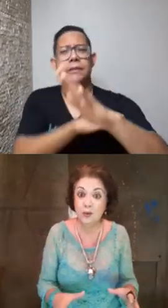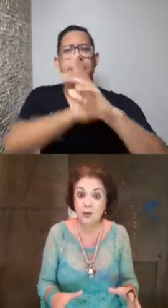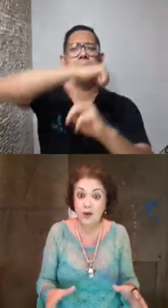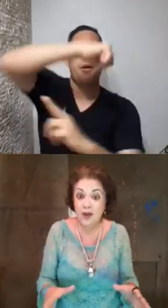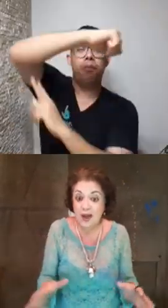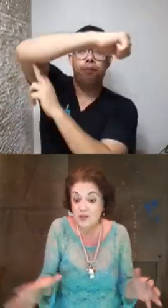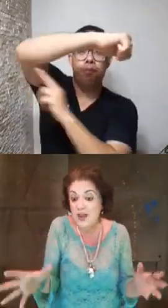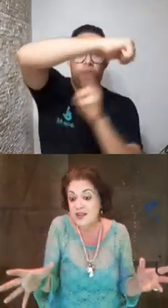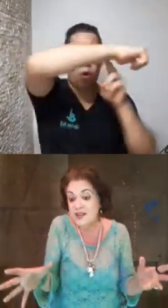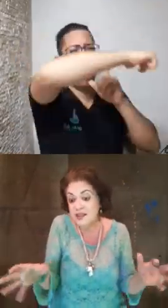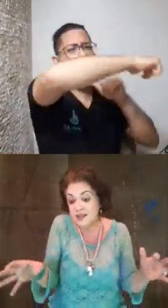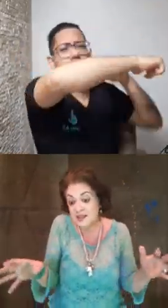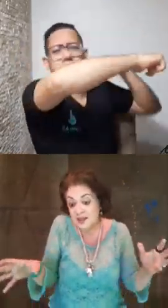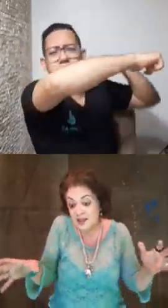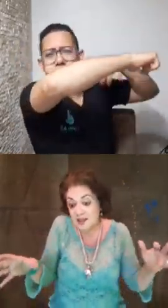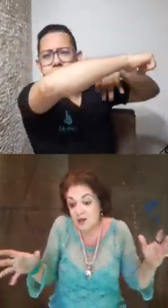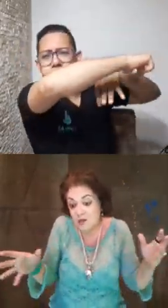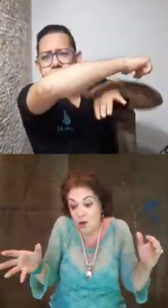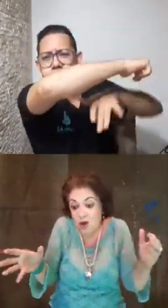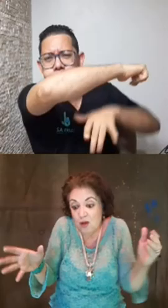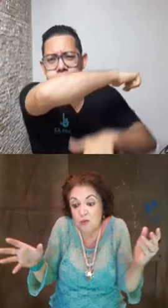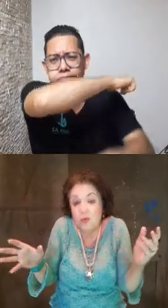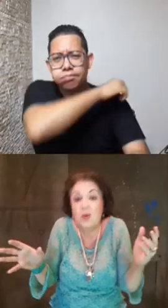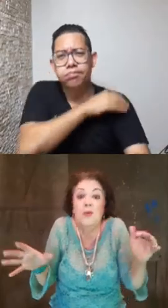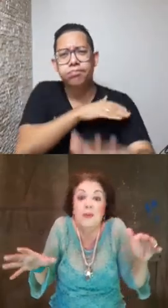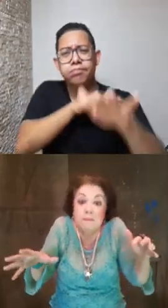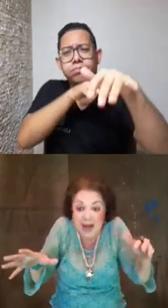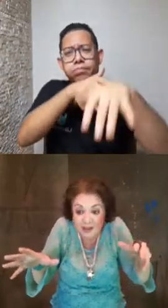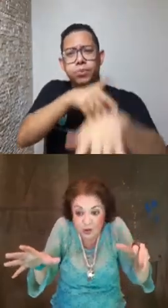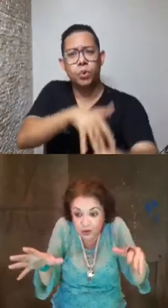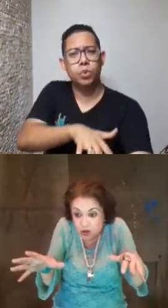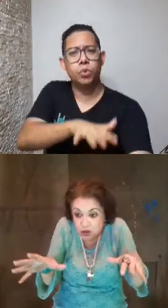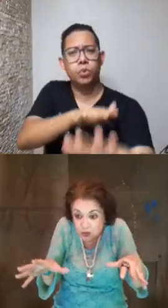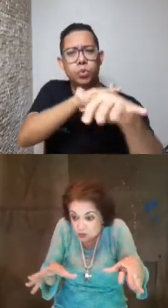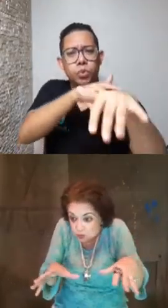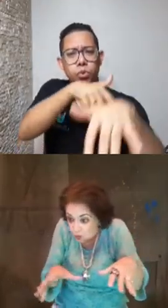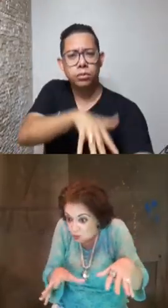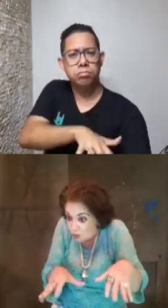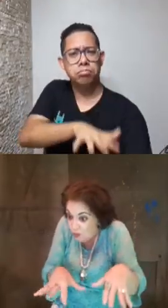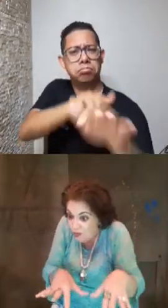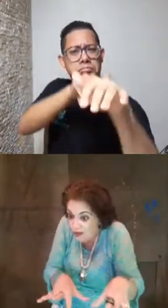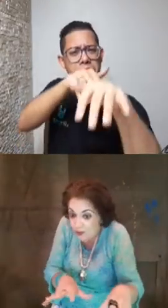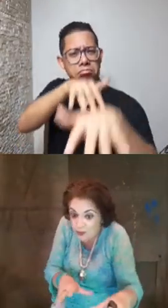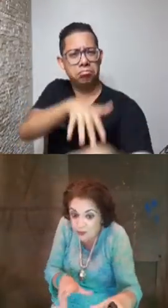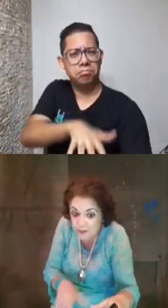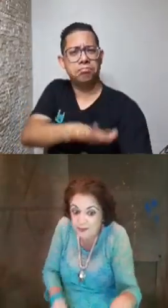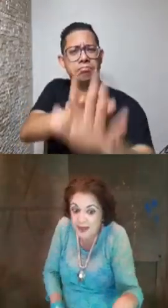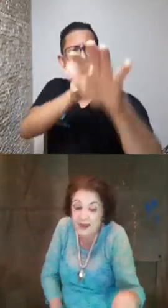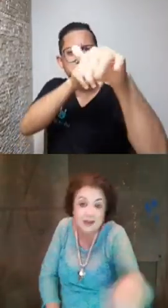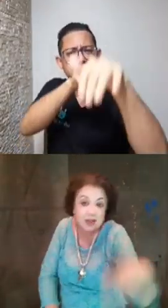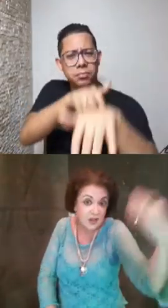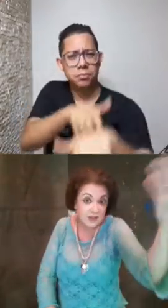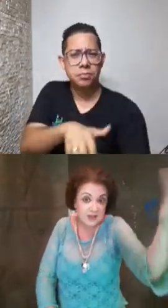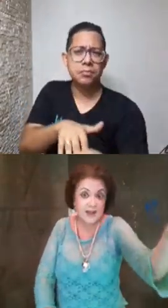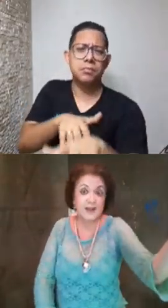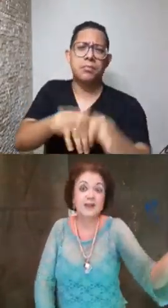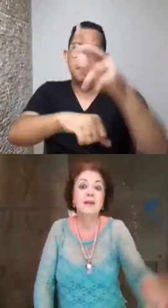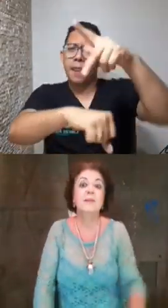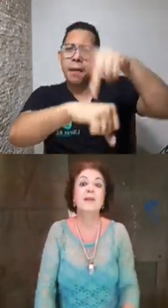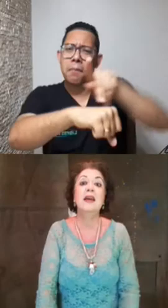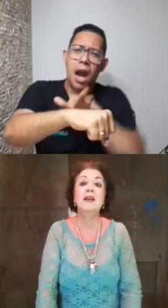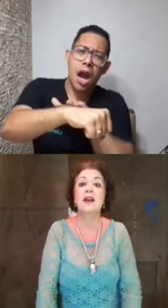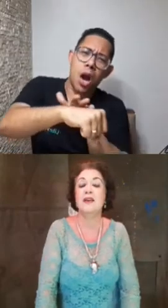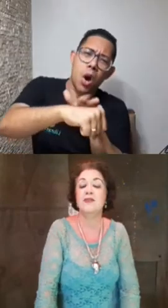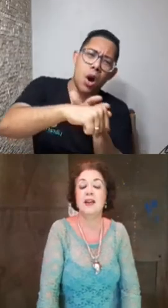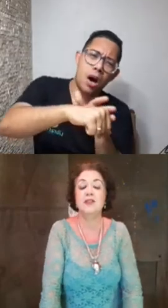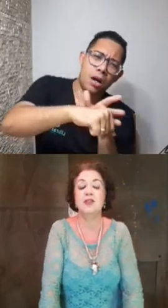túnel, às vezes colocam o rio embaixo de um túnel para que ele só saia